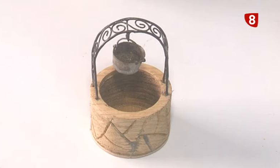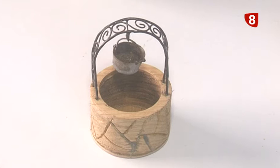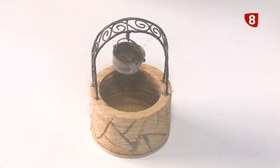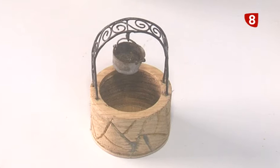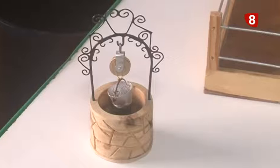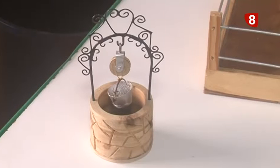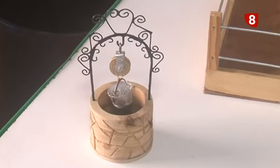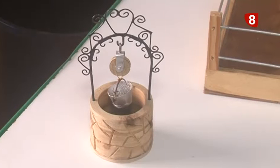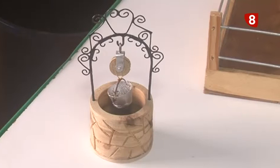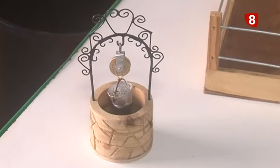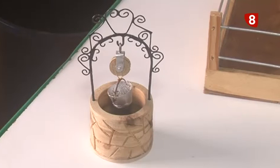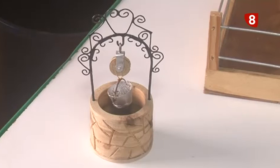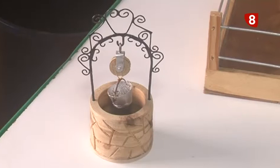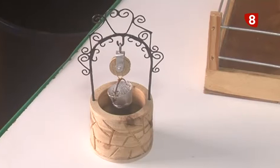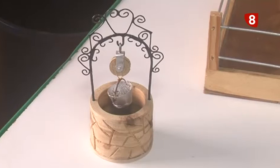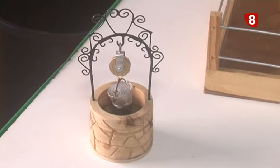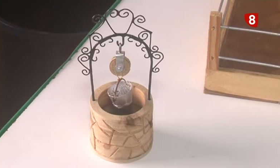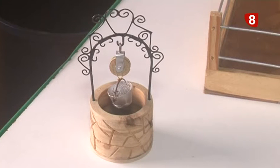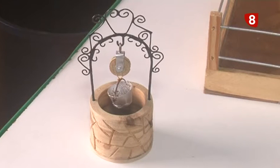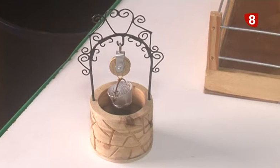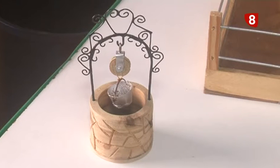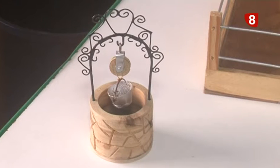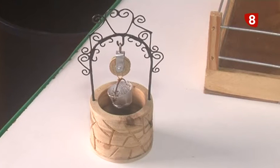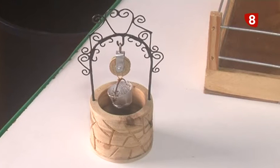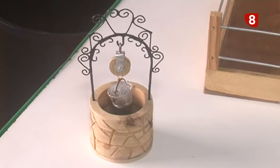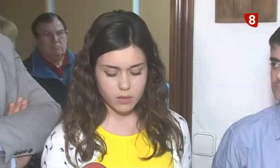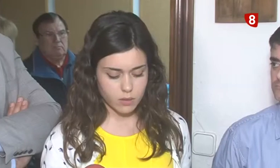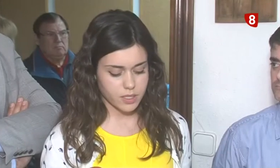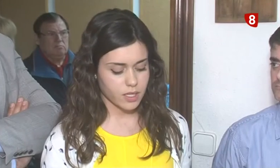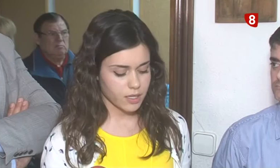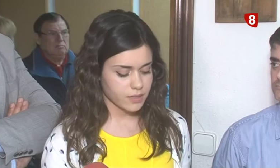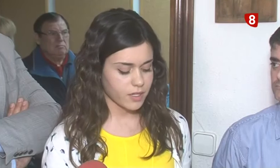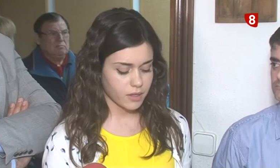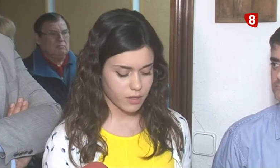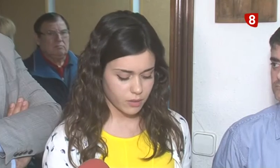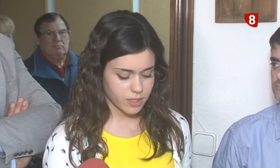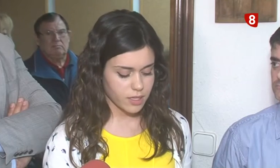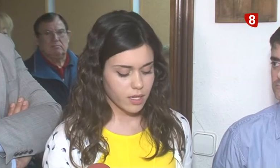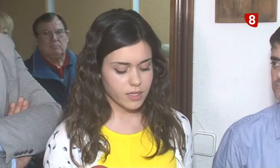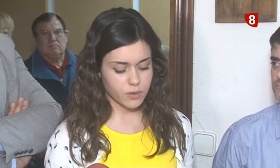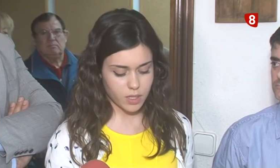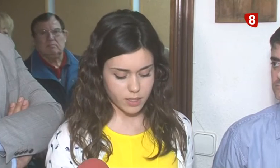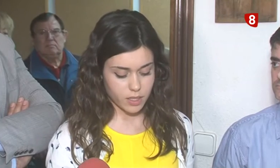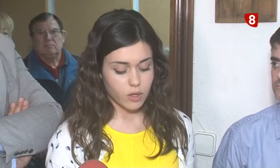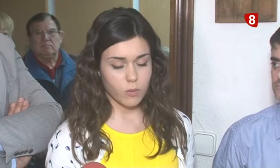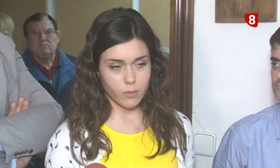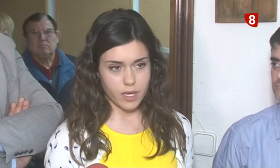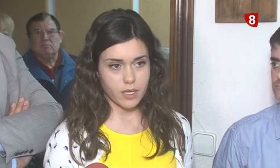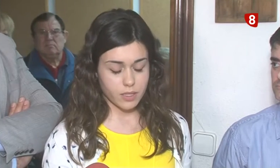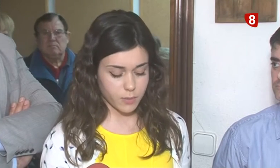Un lugar en el que ellos se sienten cobijados y, por supuesto, unas enormes y grandes felicitaciones tanto a Ana como Bea, intérpretes de